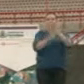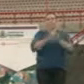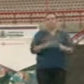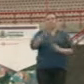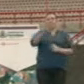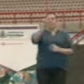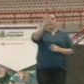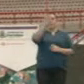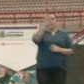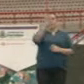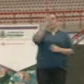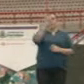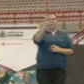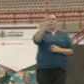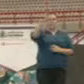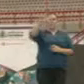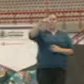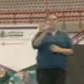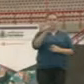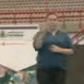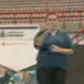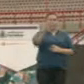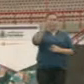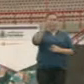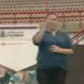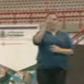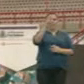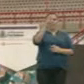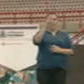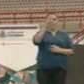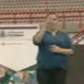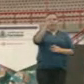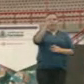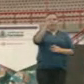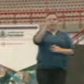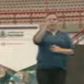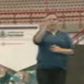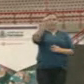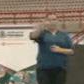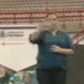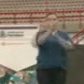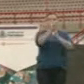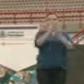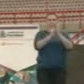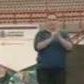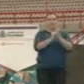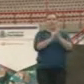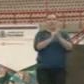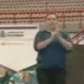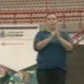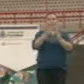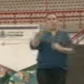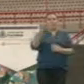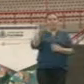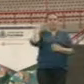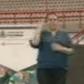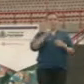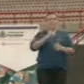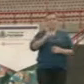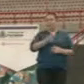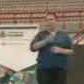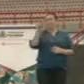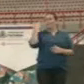reforma protestante, a contra-reforma é do século XVI. Já existia o Tribunal da Inquisição.